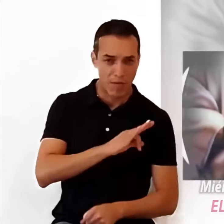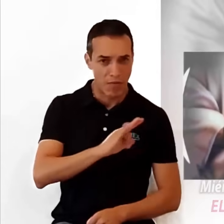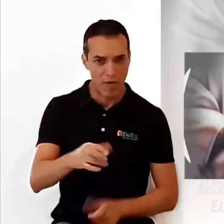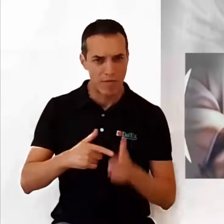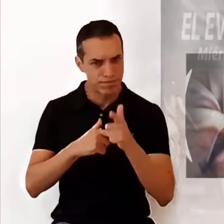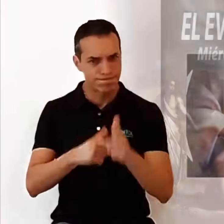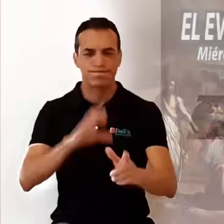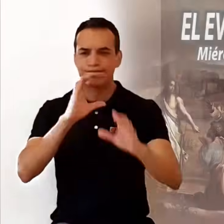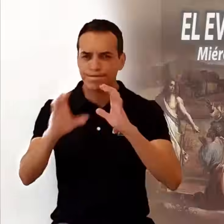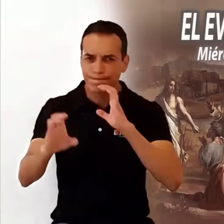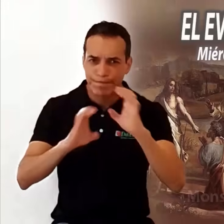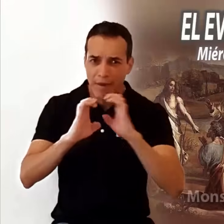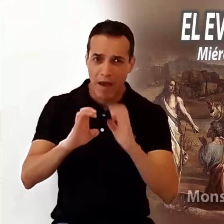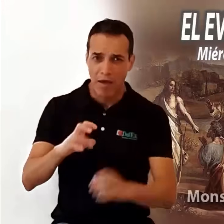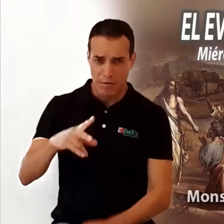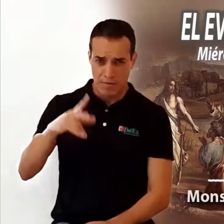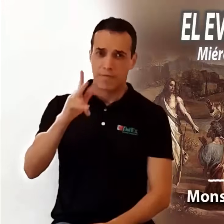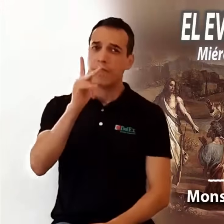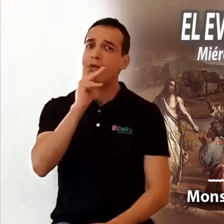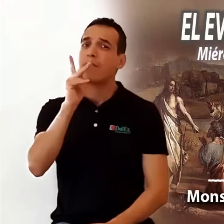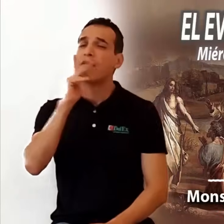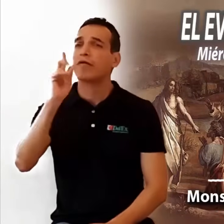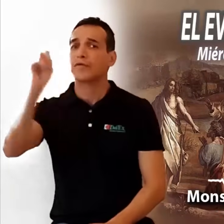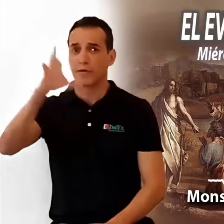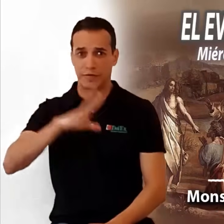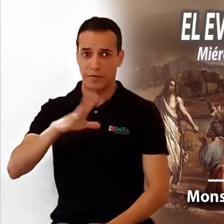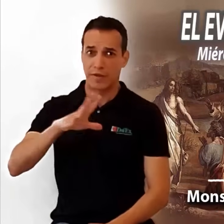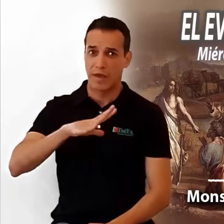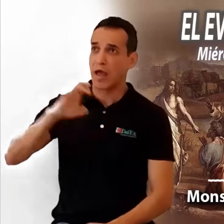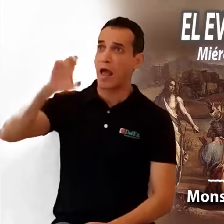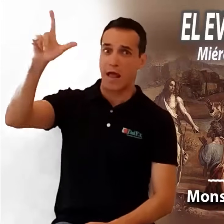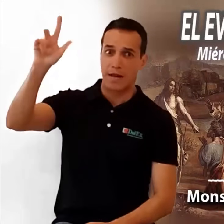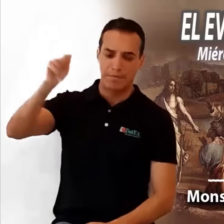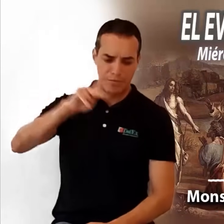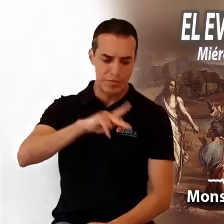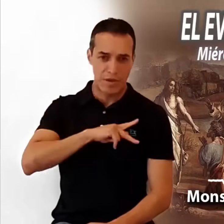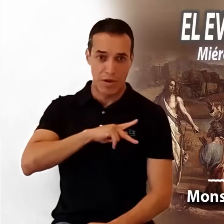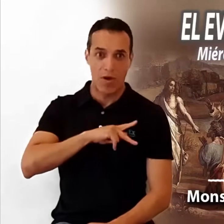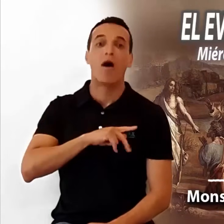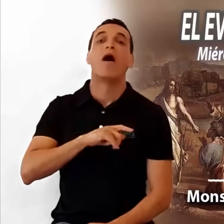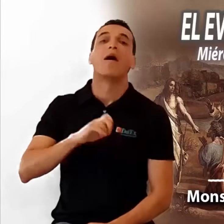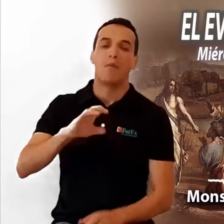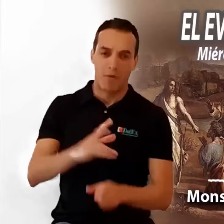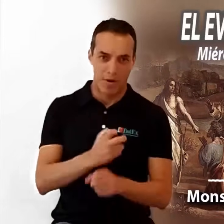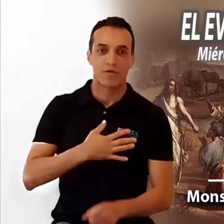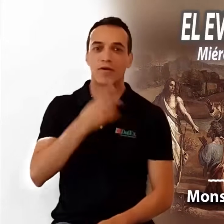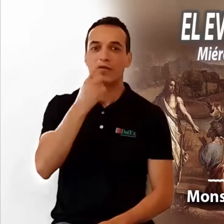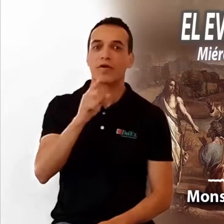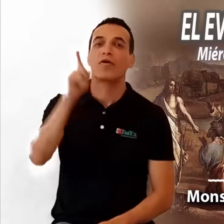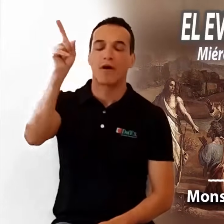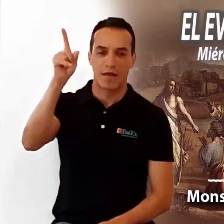Padre es mío, por eso he dicho que tomará de lo mío y se lo comunicará a